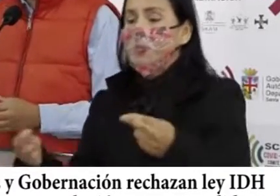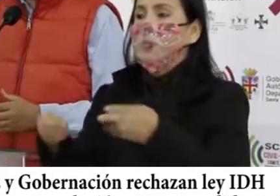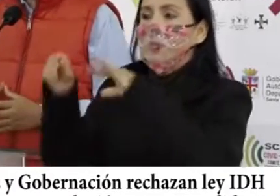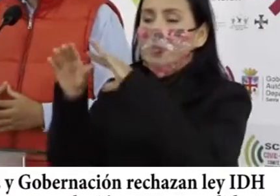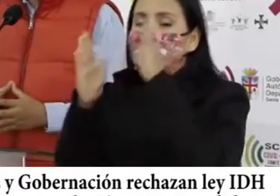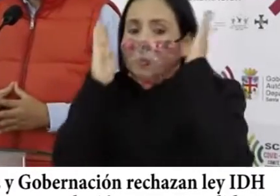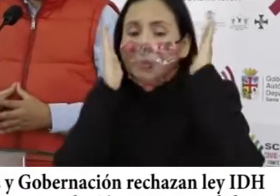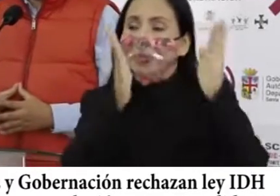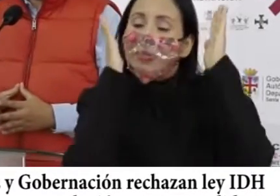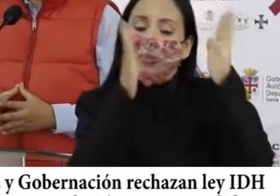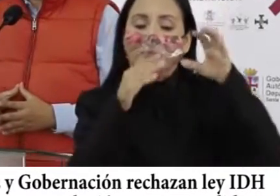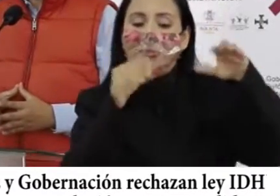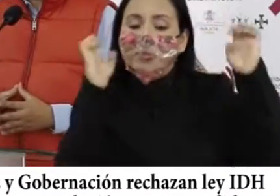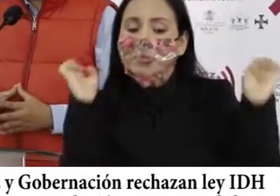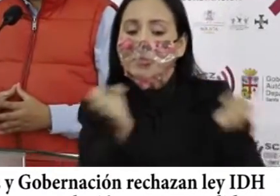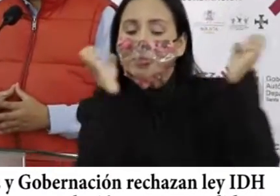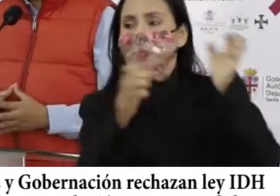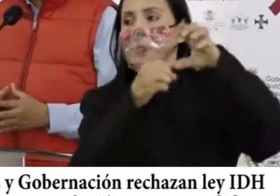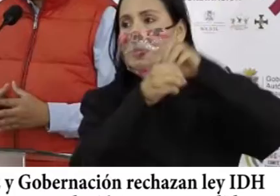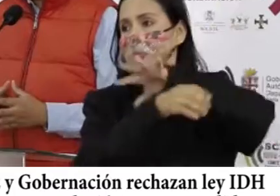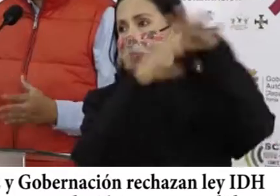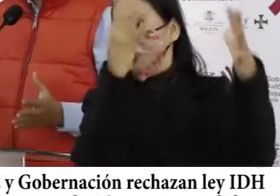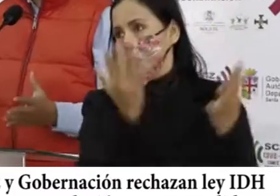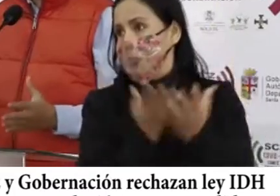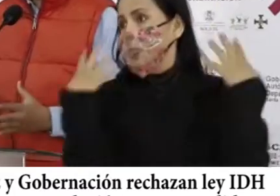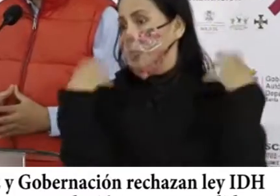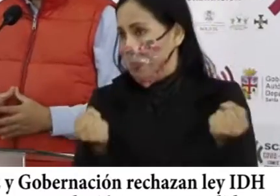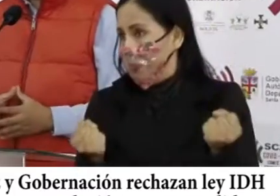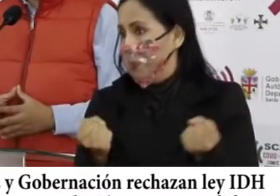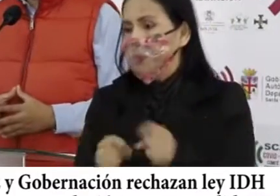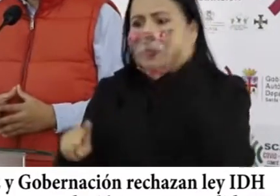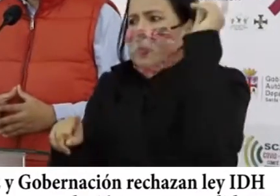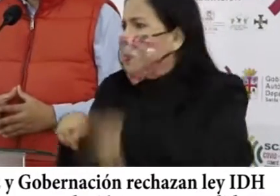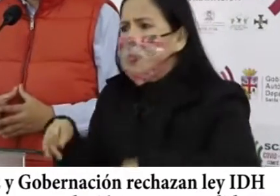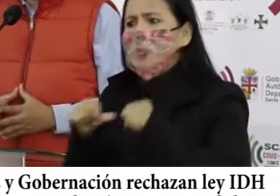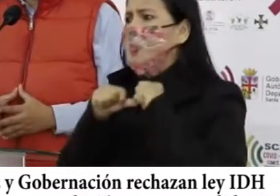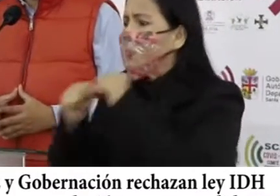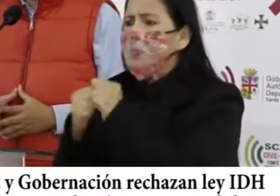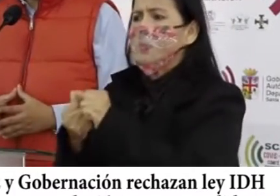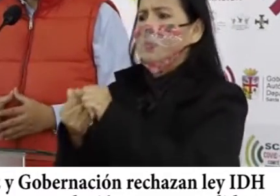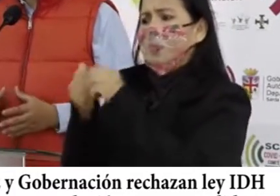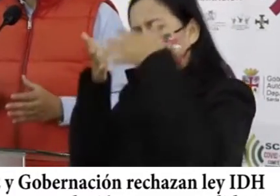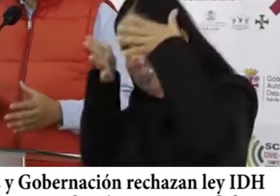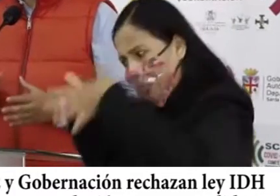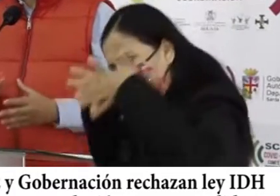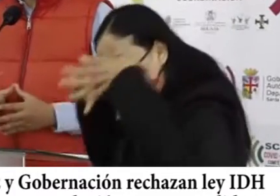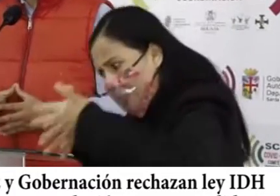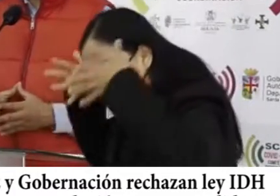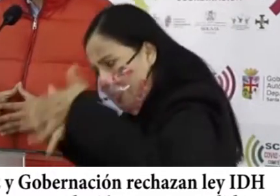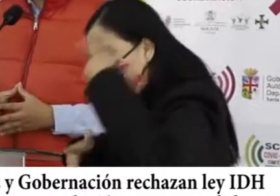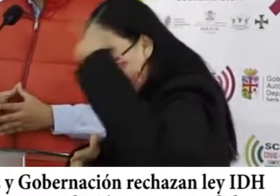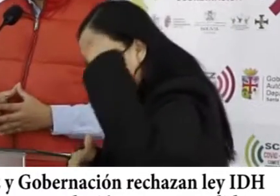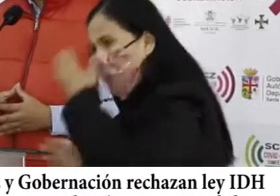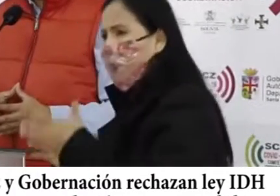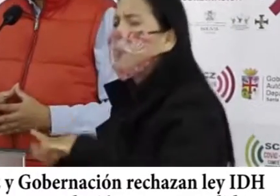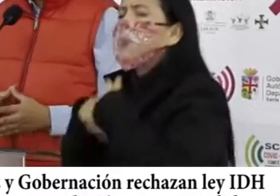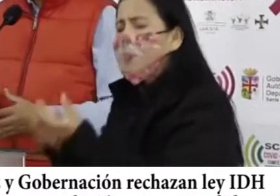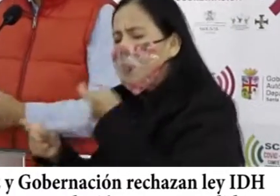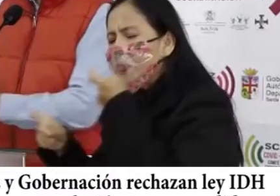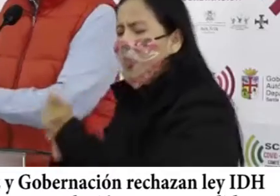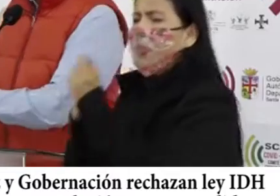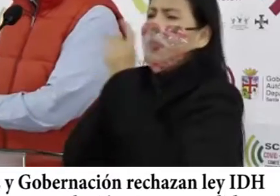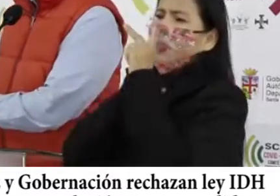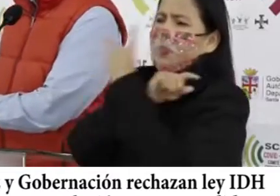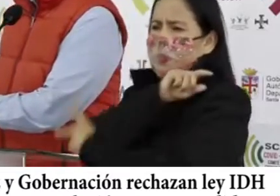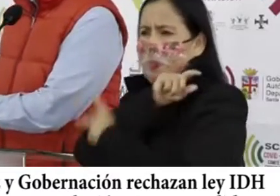a atender la emergencia sanitaria. No podemos seguir con este centralismo que tanto daño le ha hecho al país,